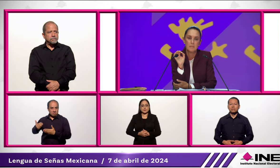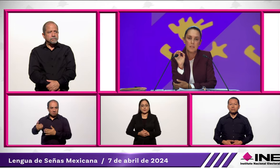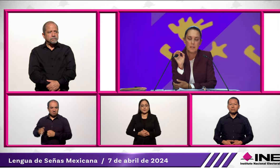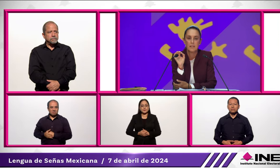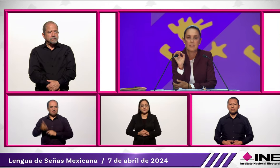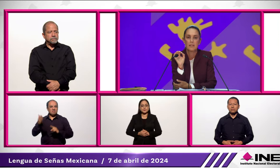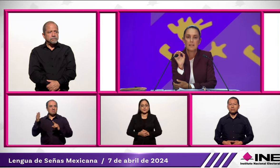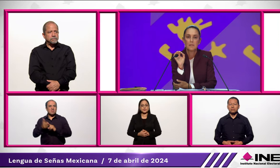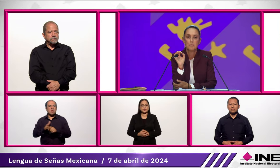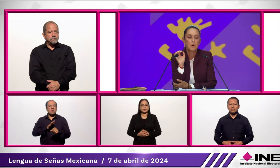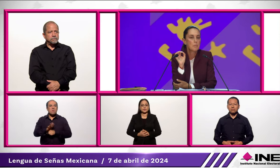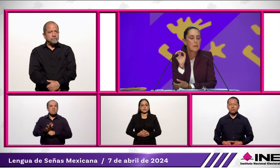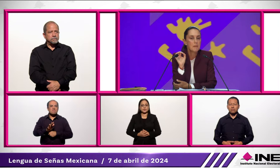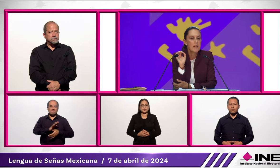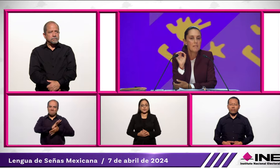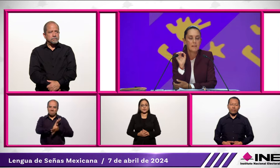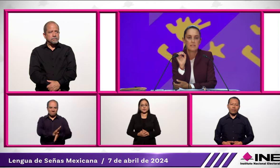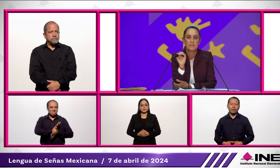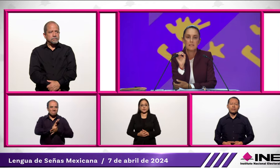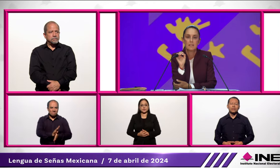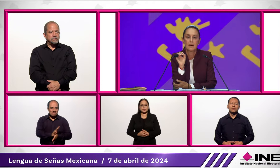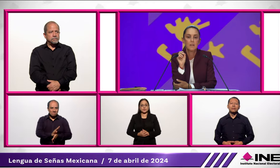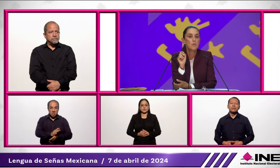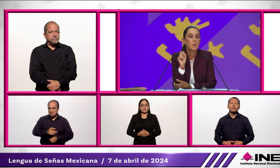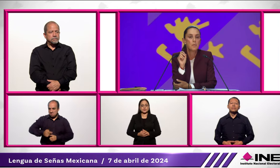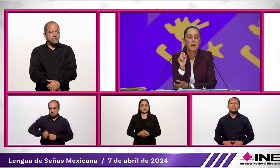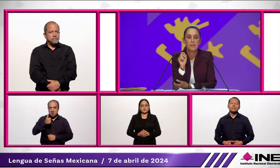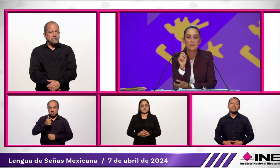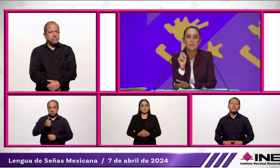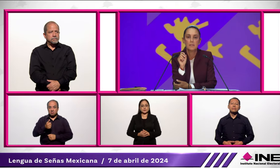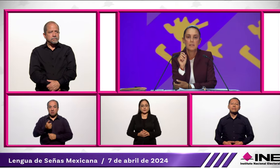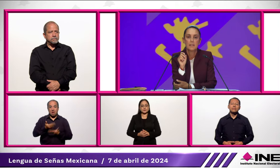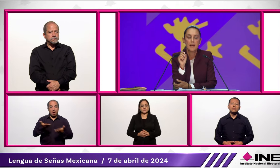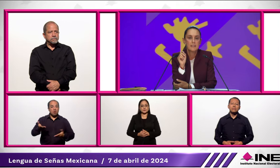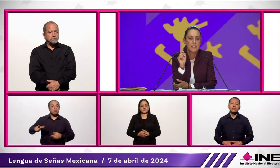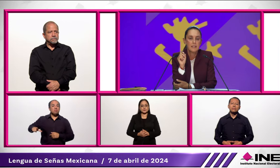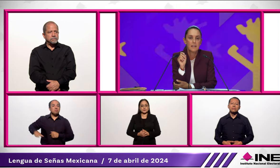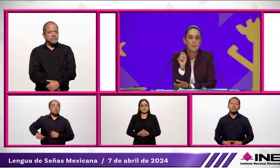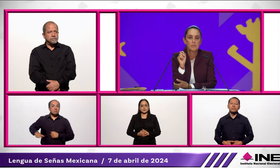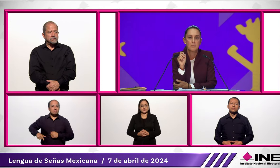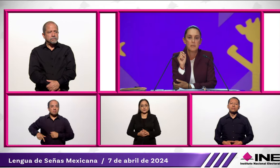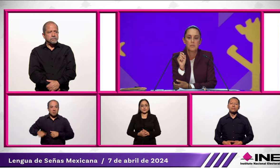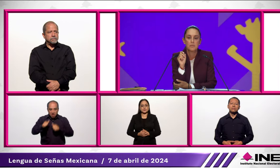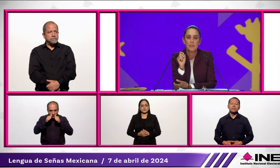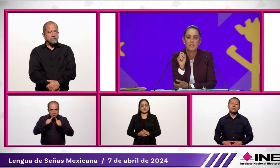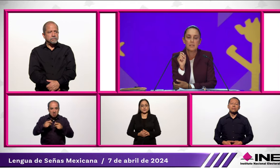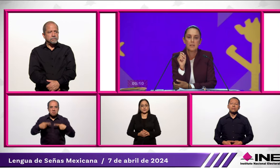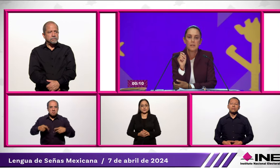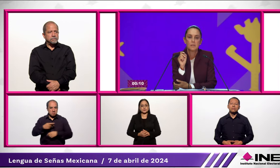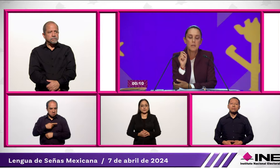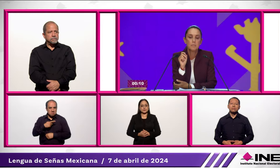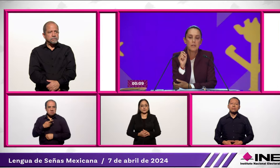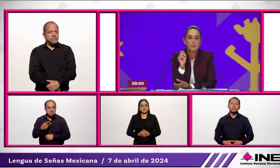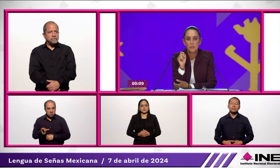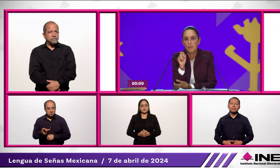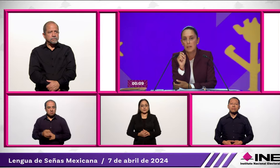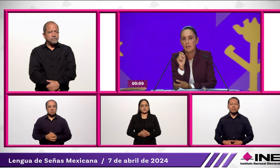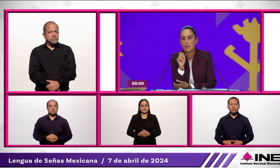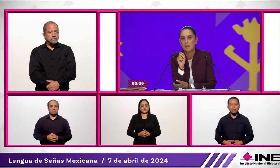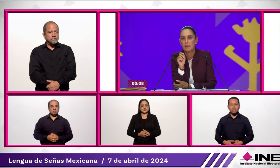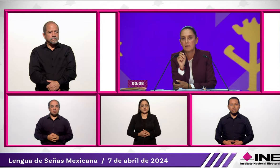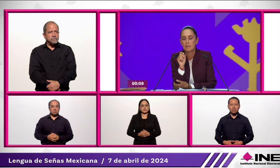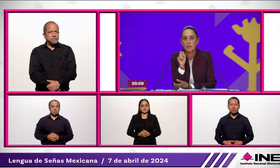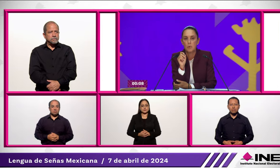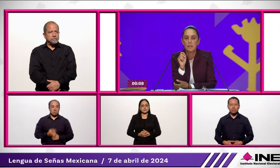a discriminar. Por primera vez hay un gobierno que atiende a los que menos tiene. Una